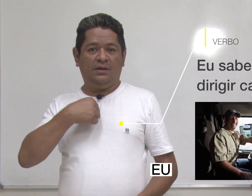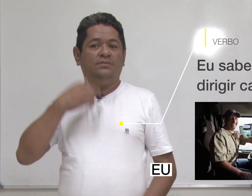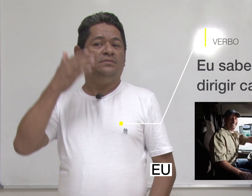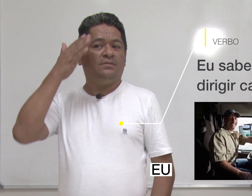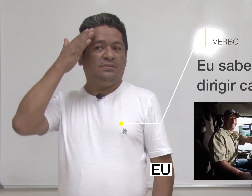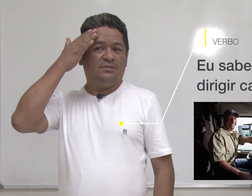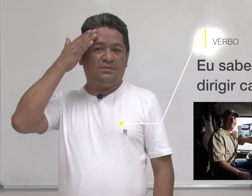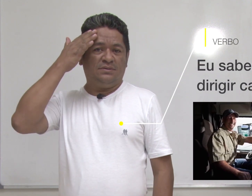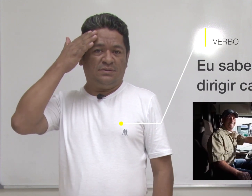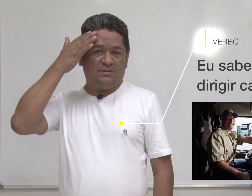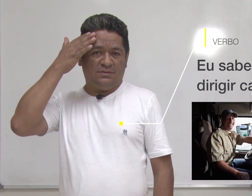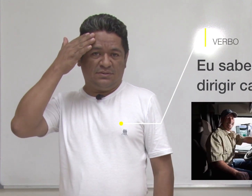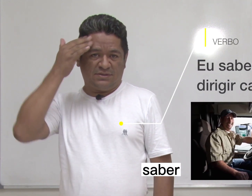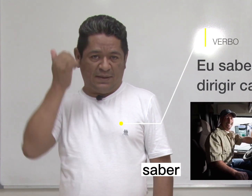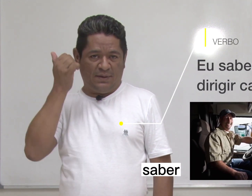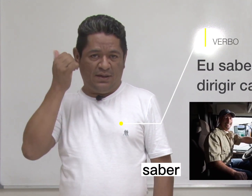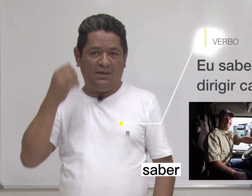Eu saber